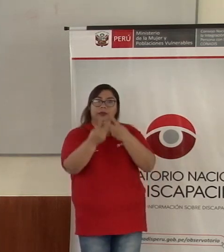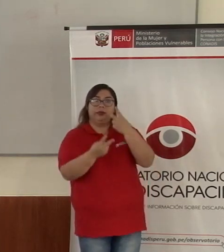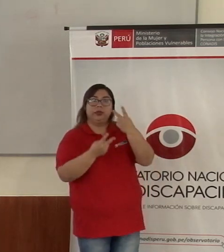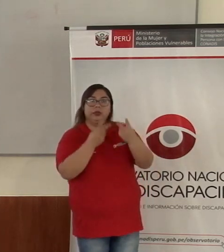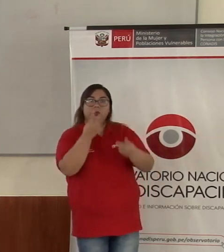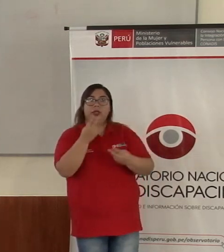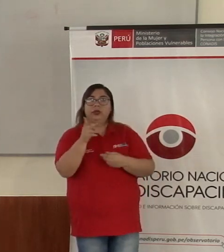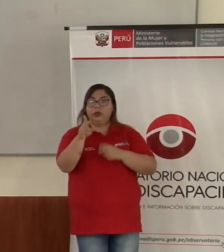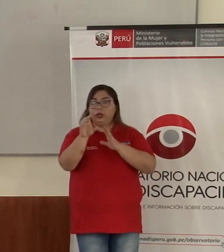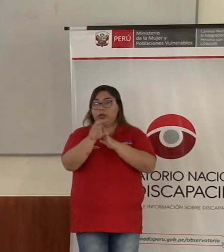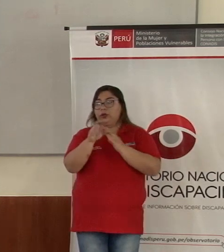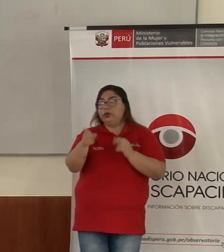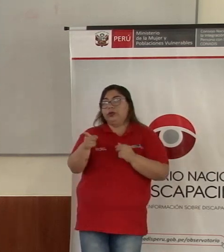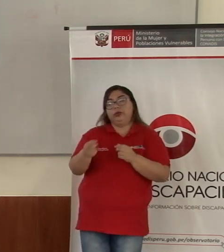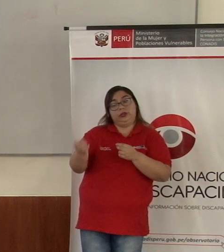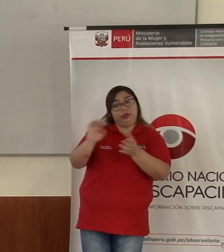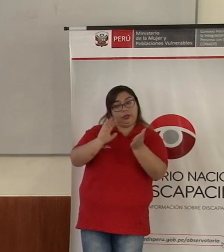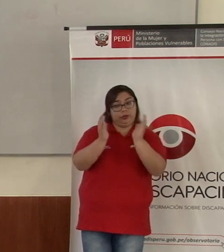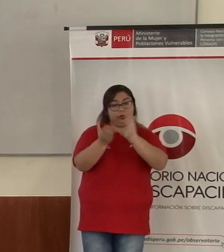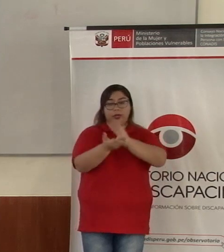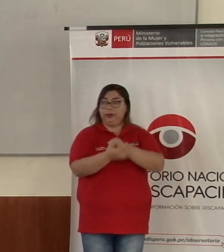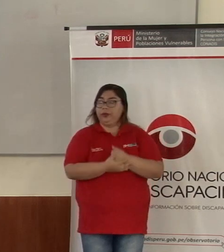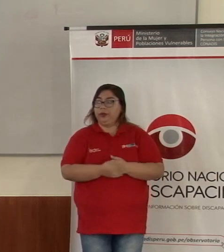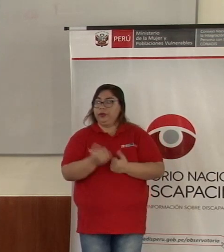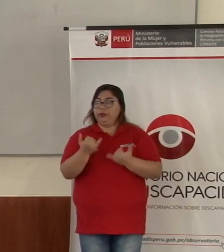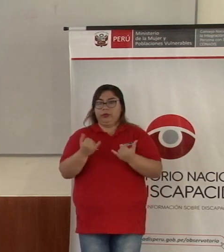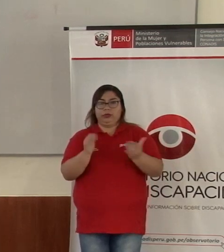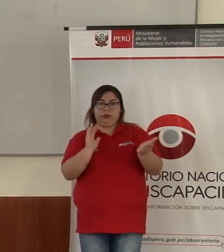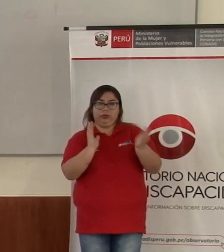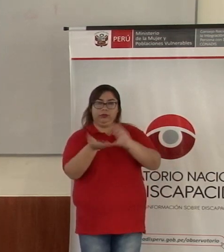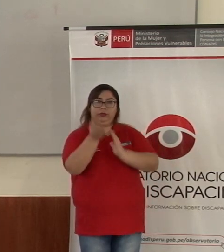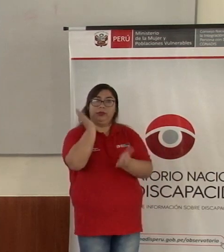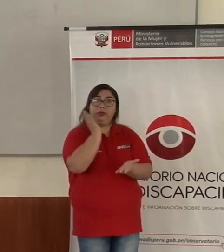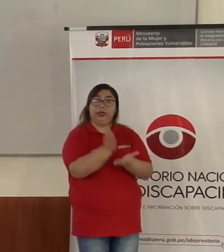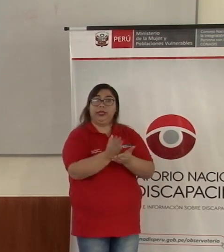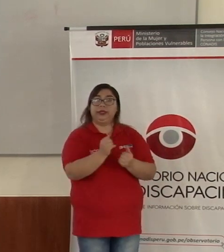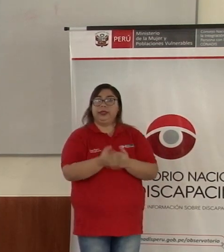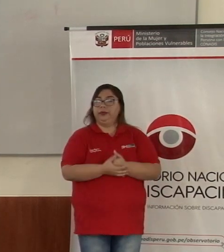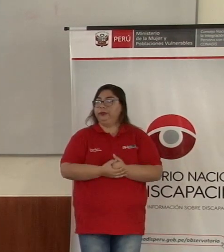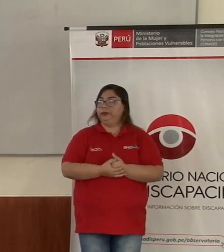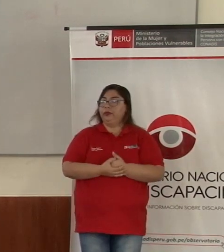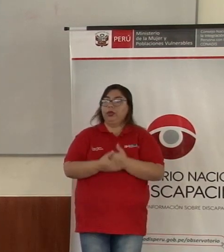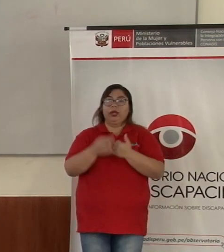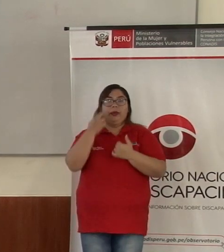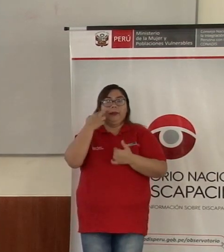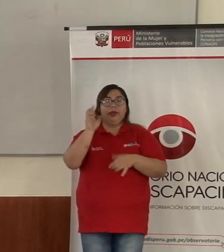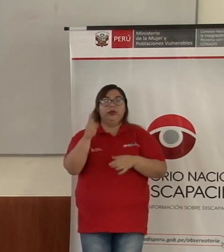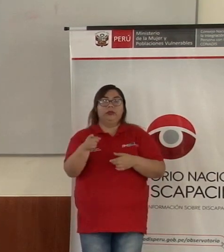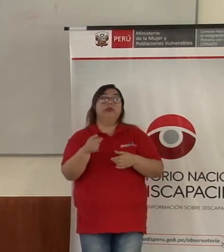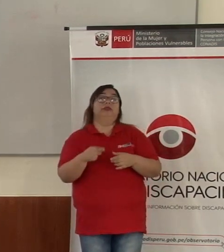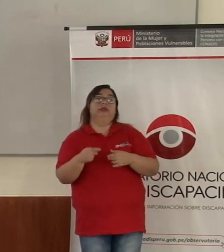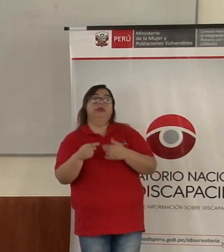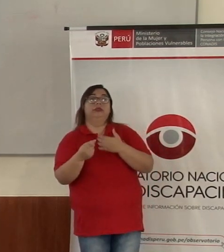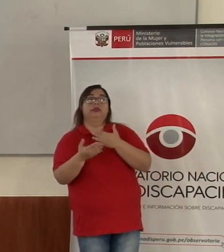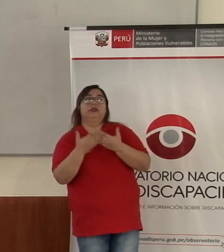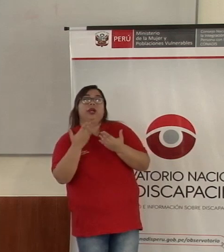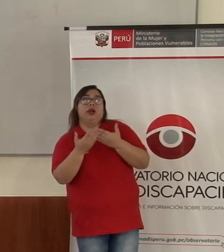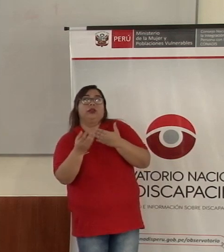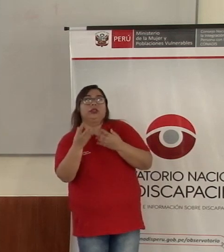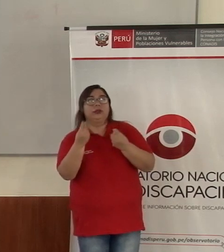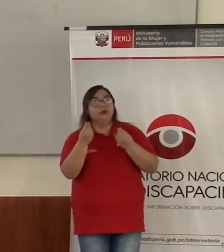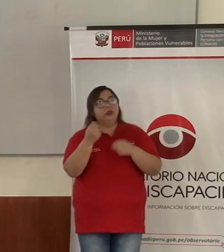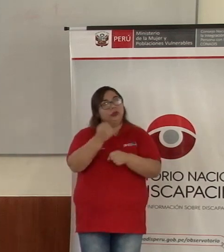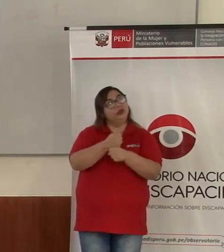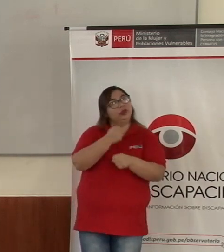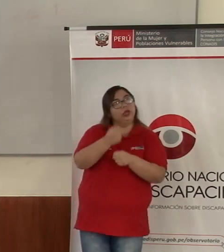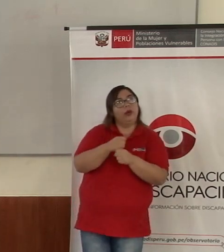en el Código Civil y en su reforma. Una reforma bastante drástica, pero de todas maneras que va a costar trabajo a